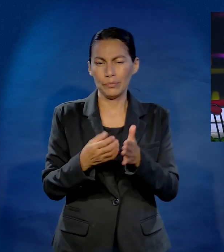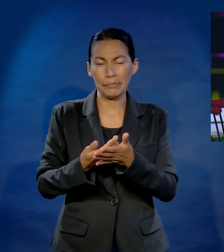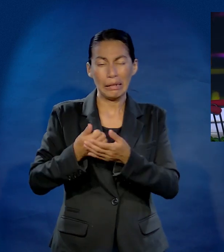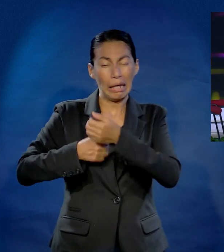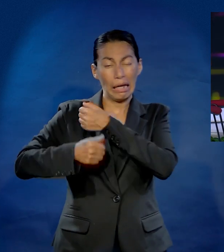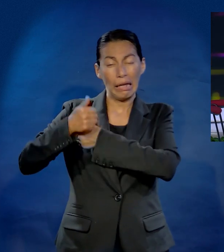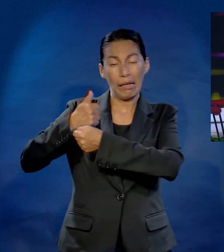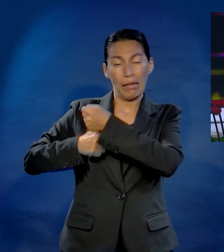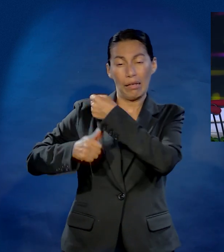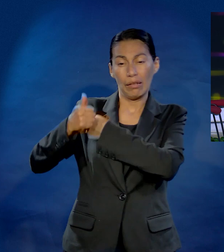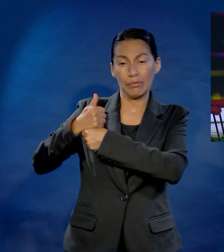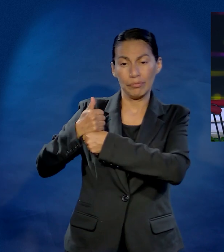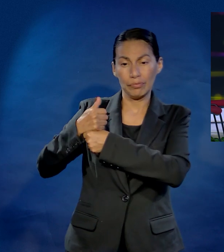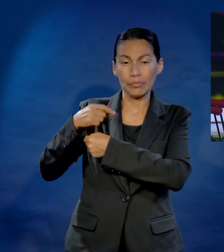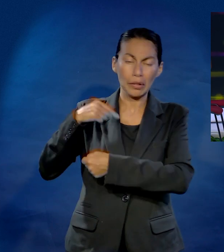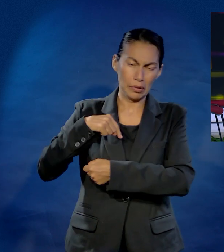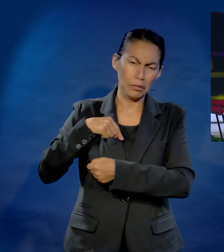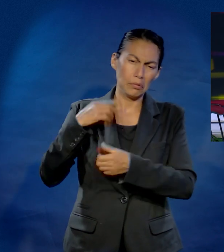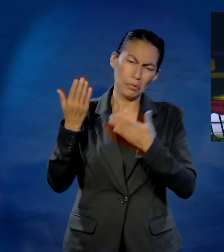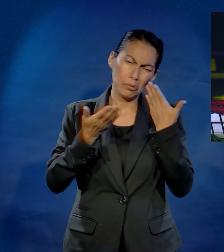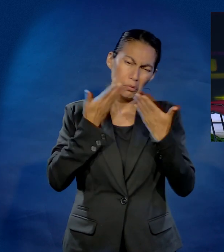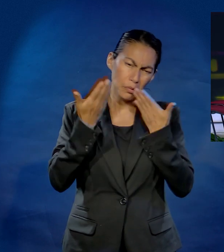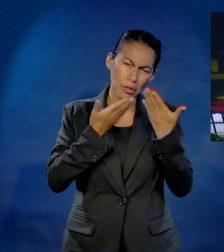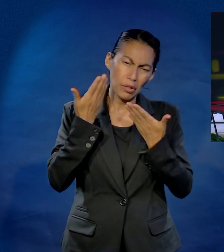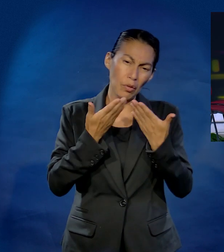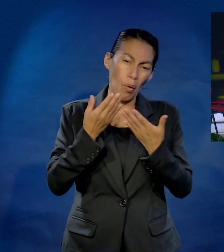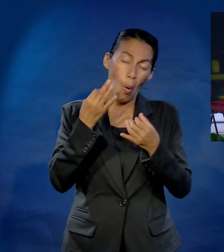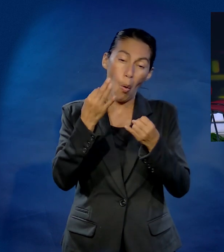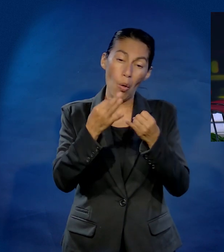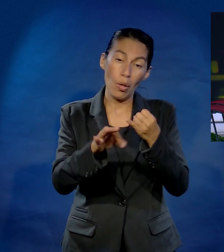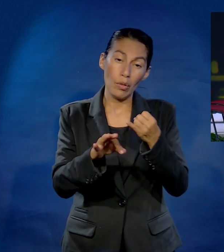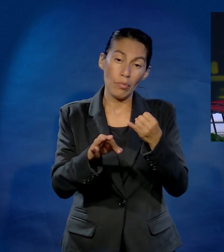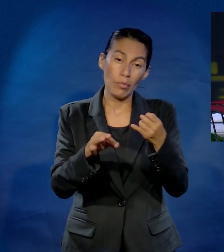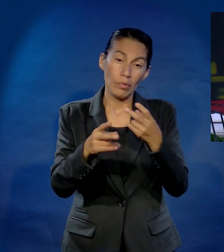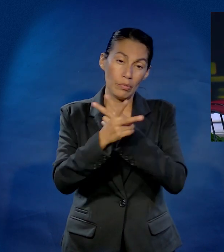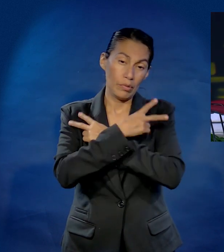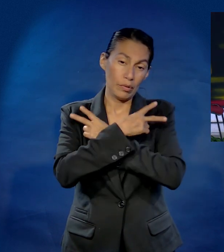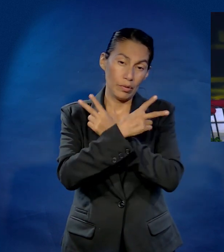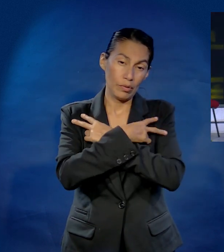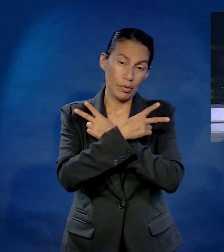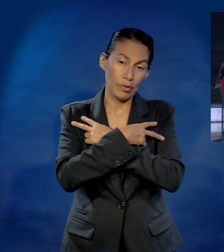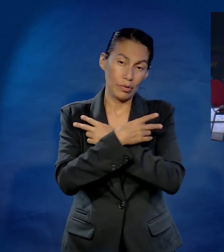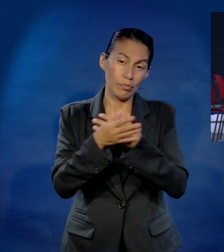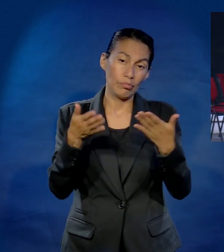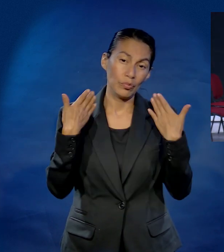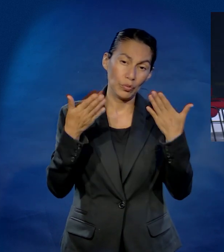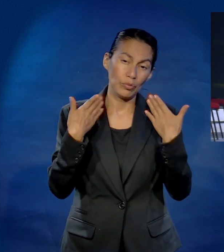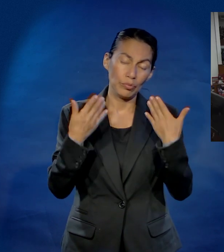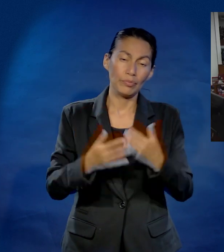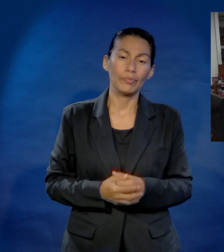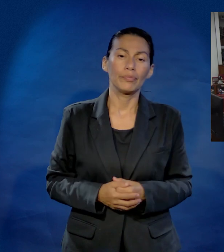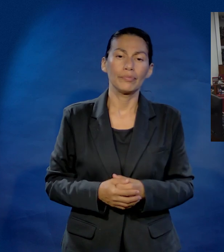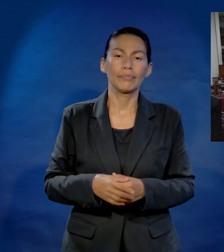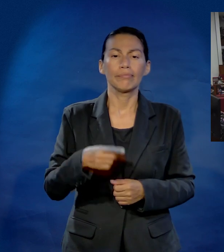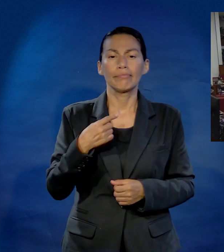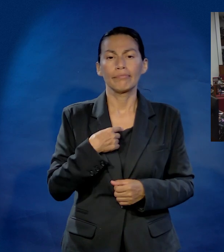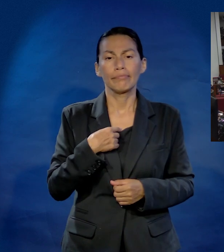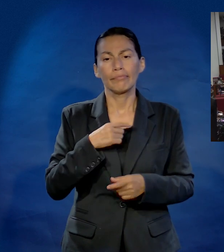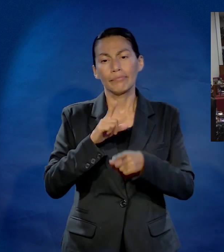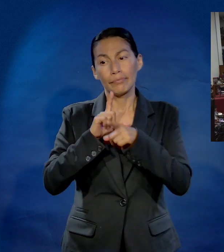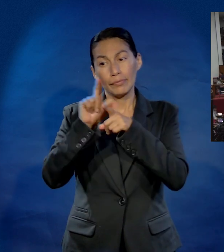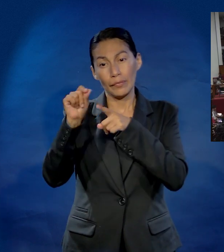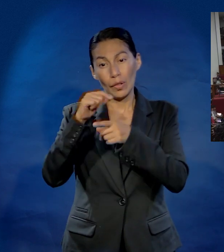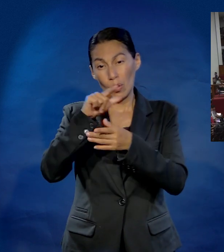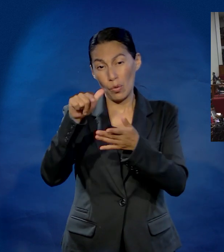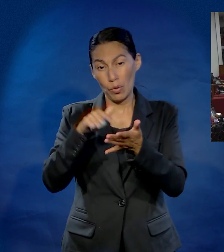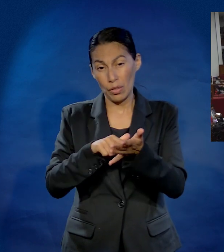Y tarde o temprano necesitaremos saber si están con nosotros o no. ¿Me están siguiendo? Pongo el ejemplo.